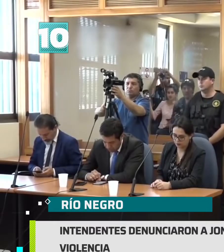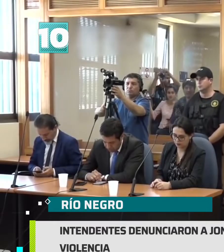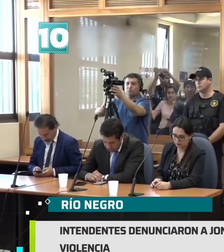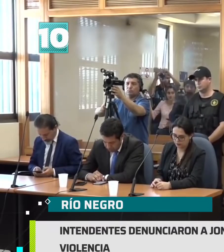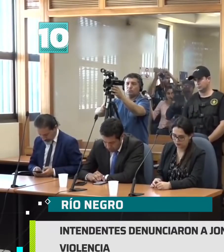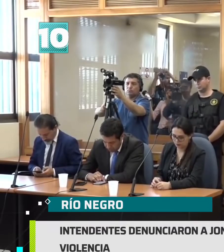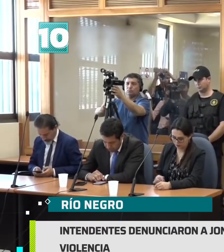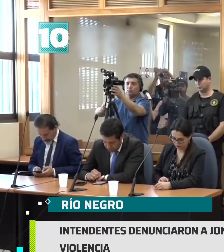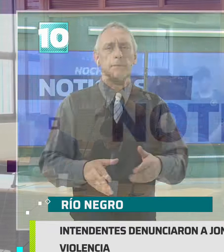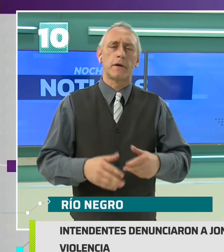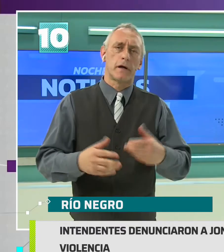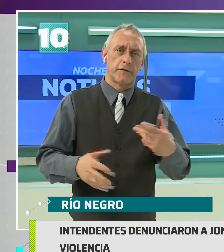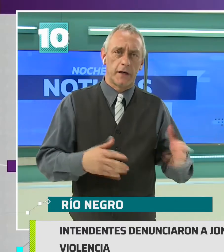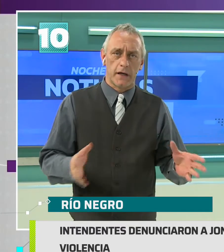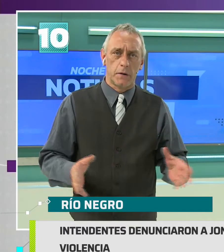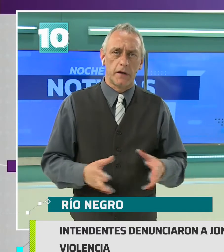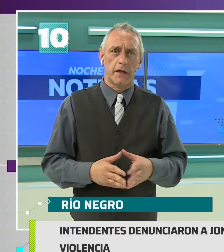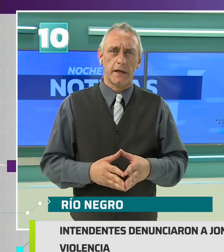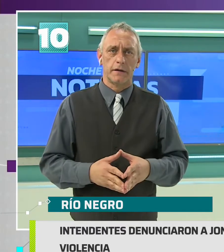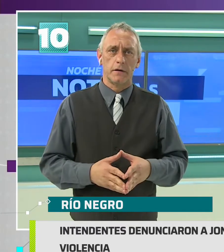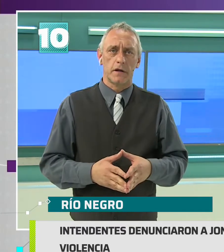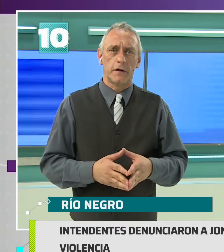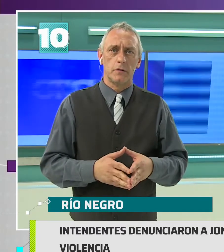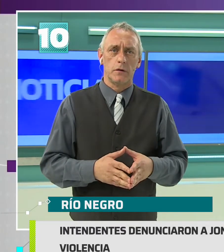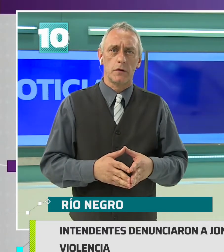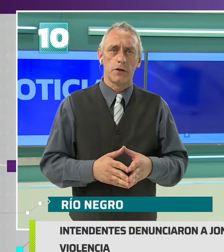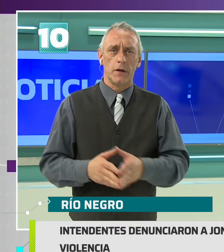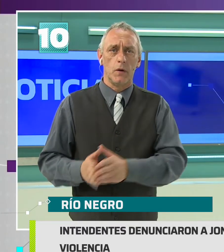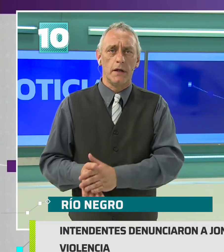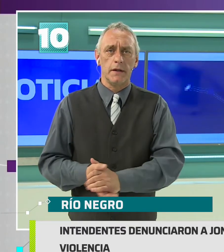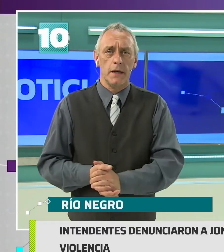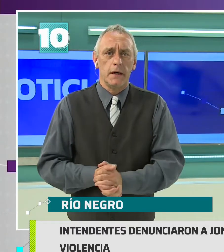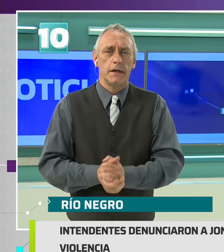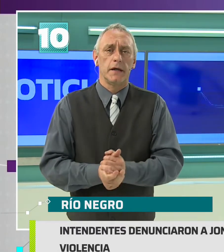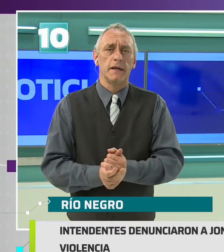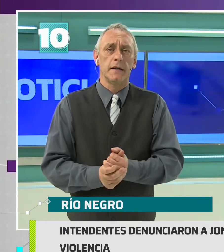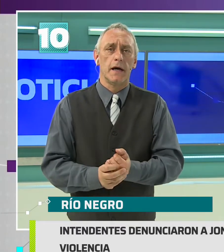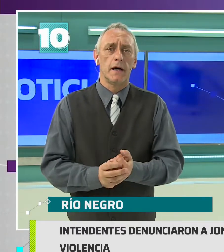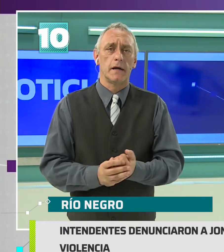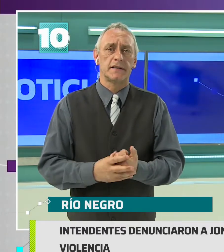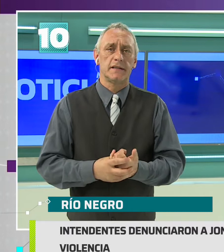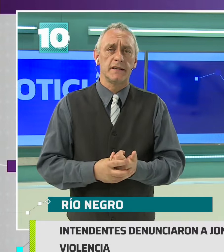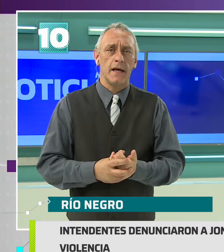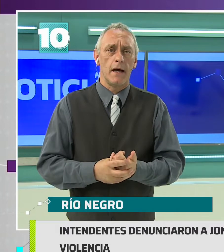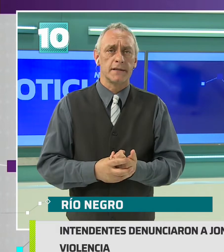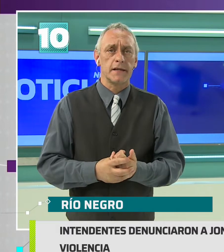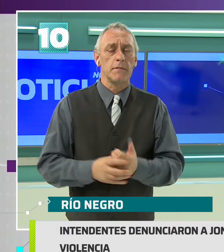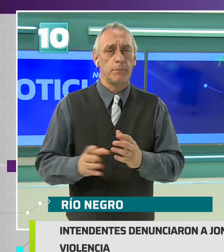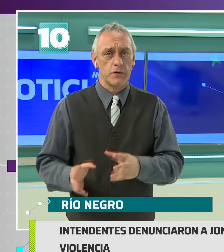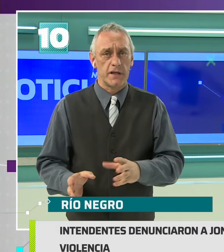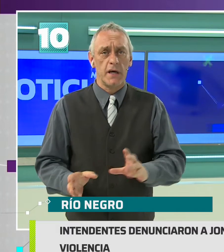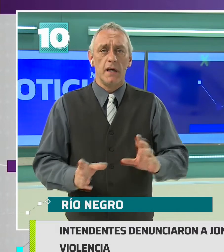Damián, es importante para refrescar la memoria a la gente, ¿no? Que Facundo Jones Wallace es de la resistencia